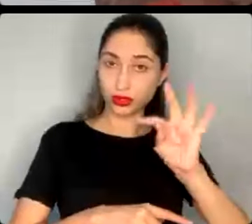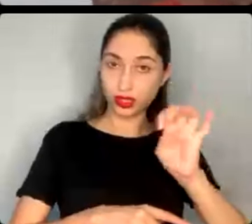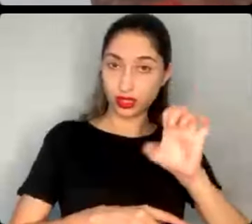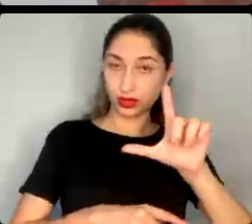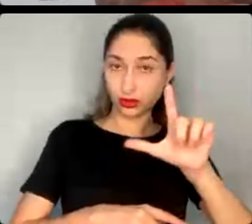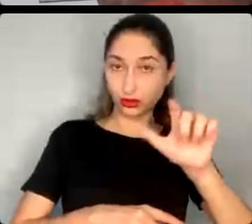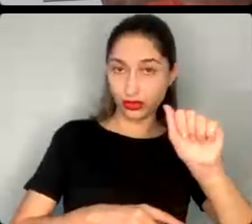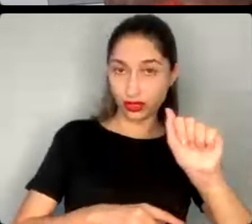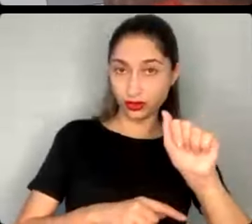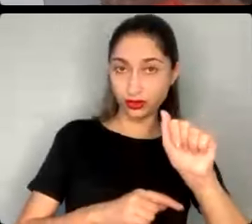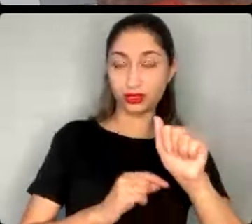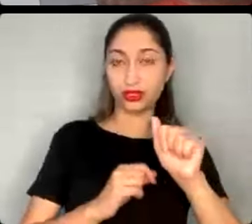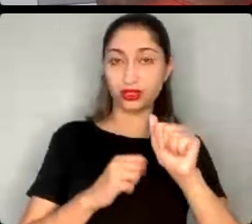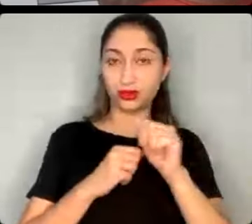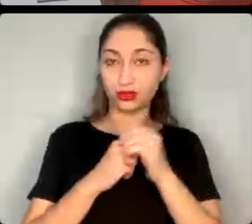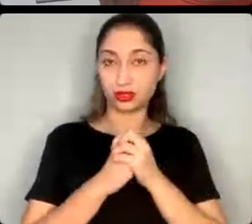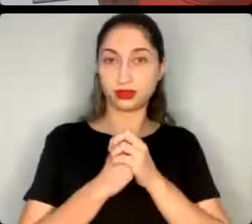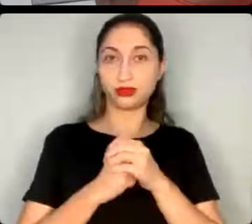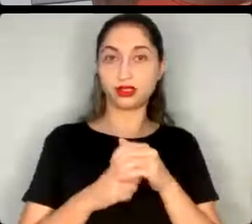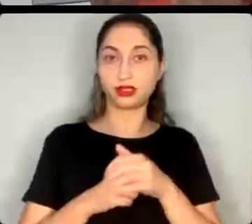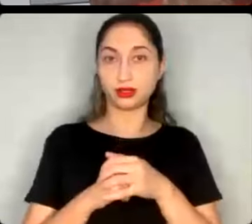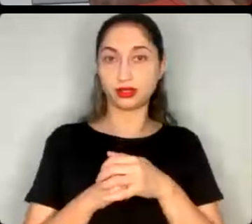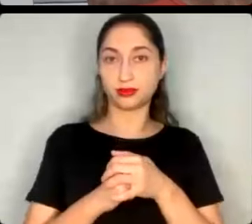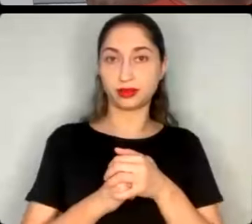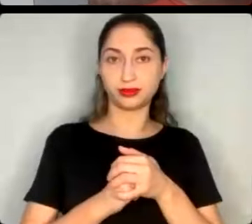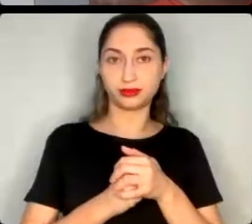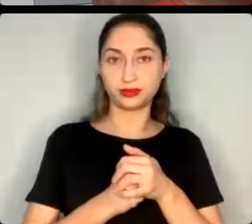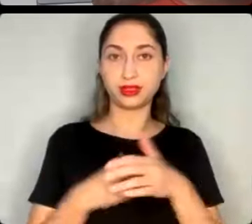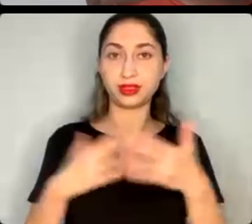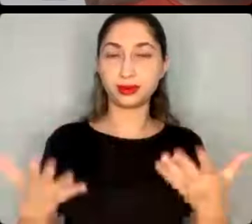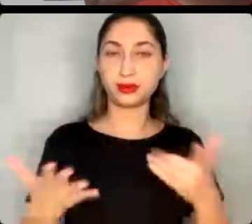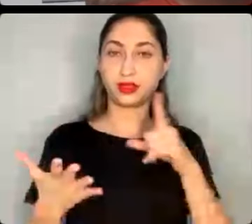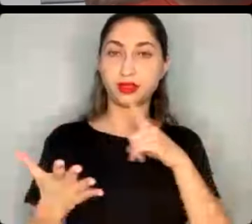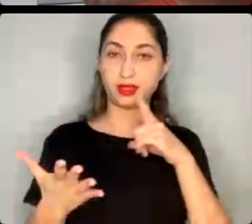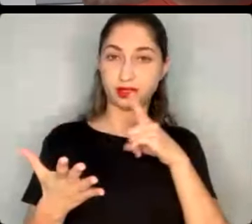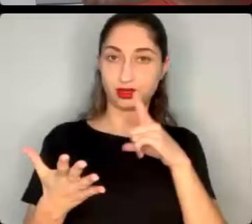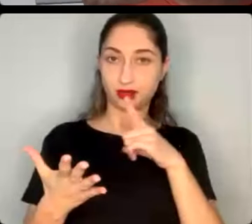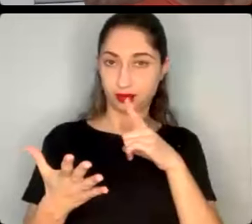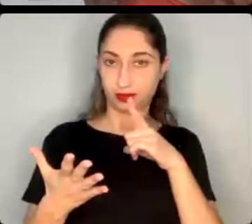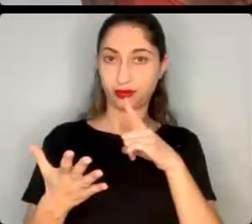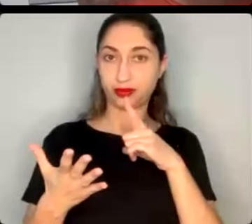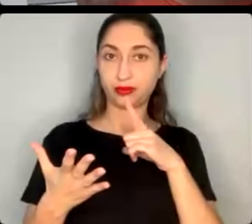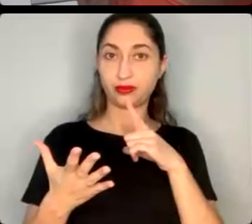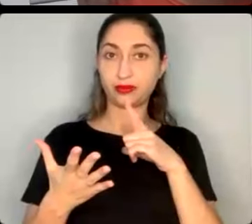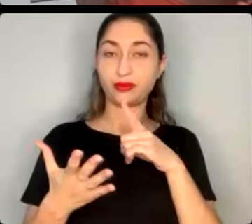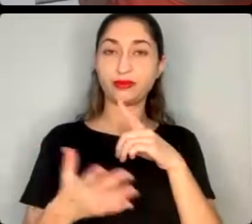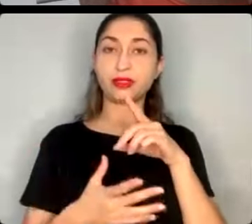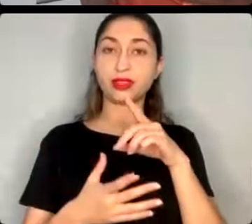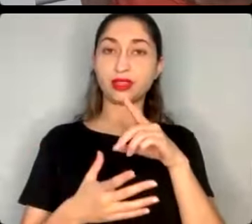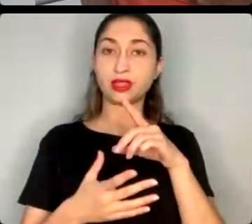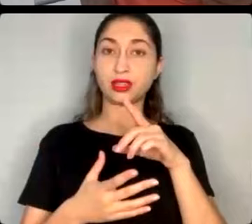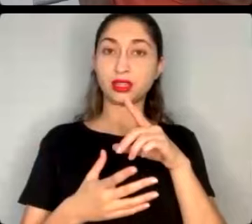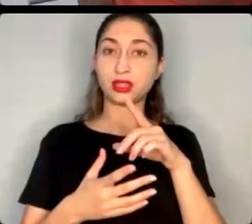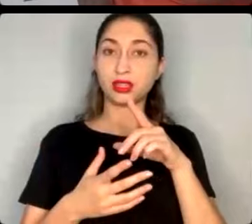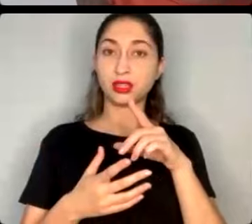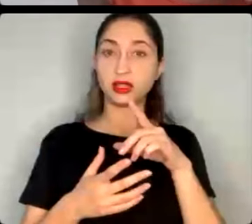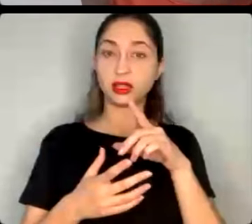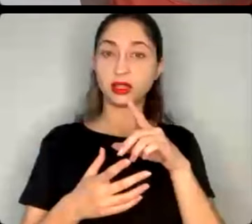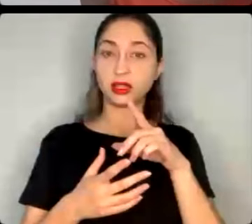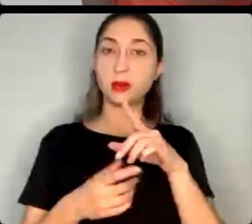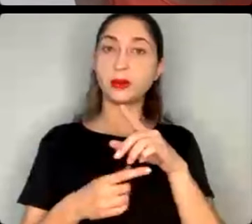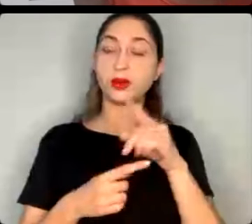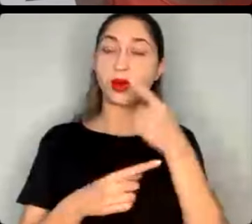que essa estrutura que a gente chama do esqueleto axial, possa estar também